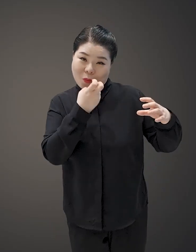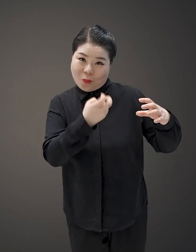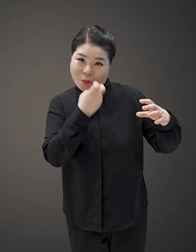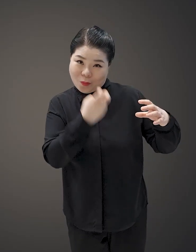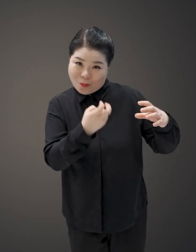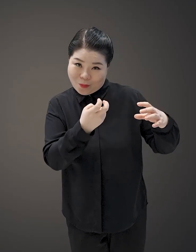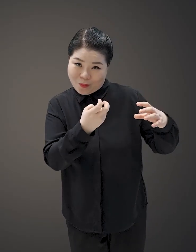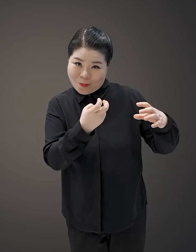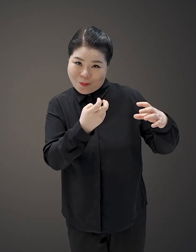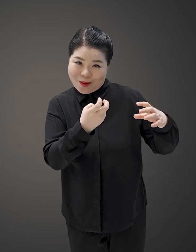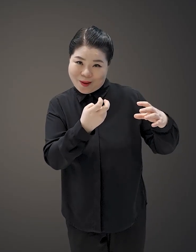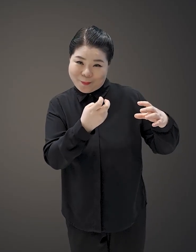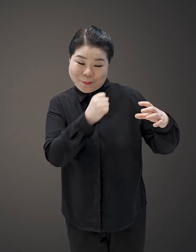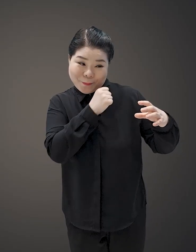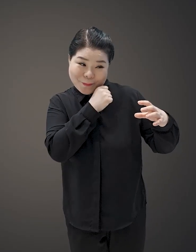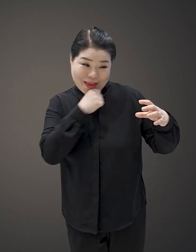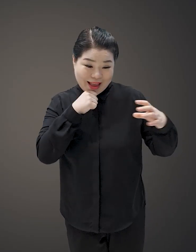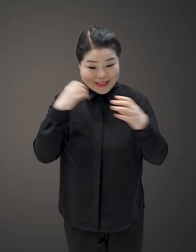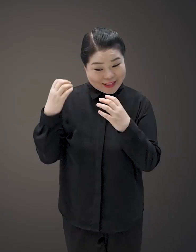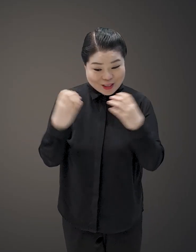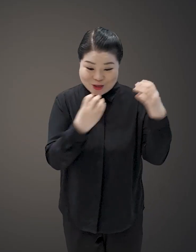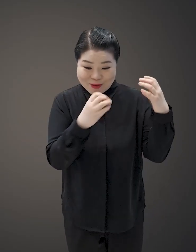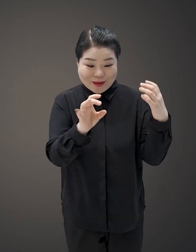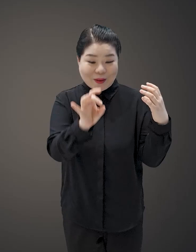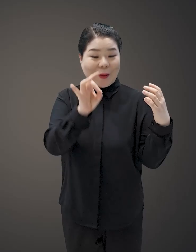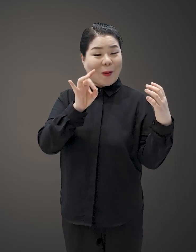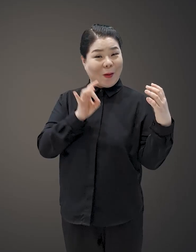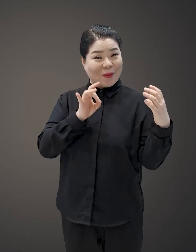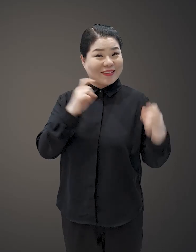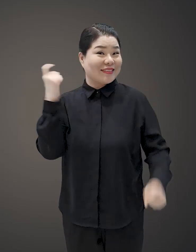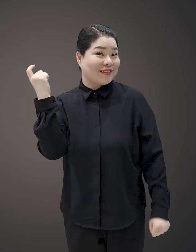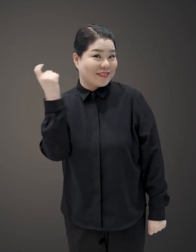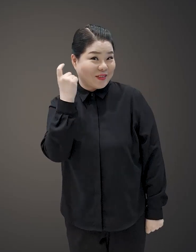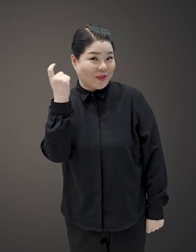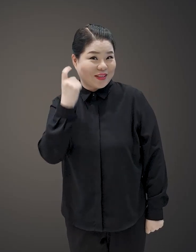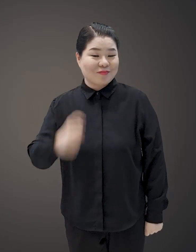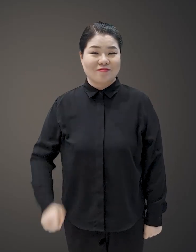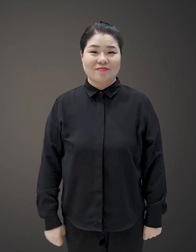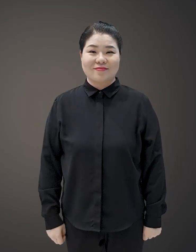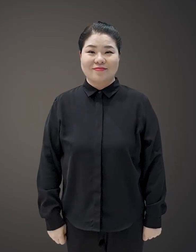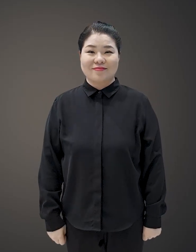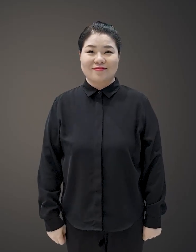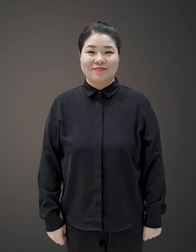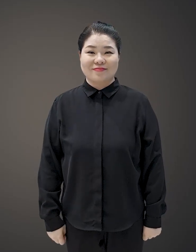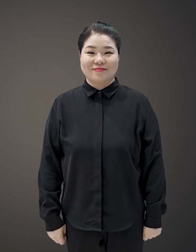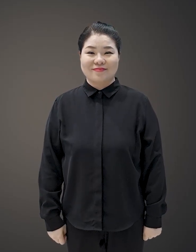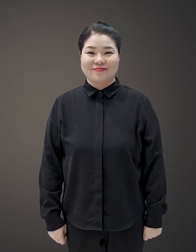통, 텅딱 잘 익은 수박을 고르는 소리.